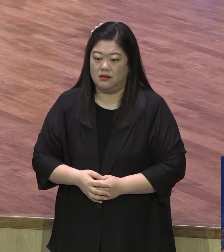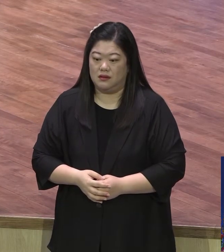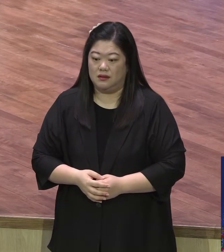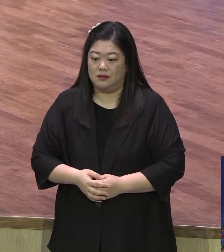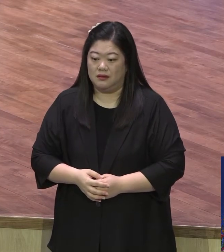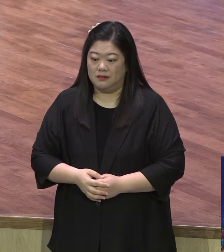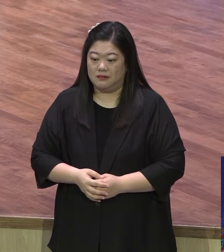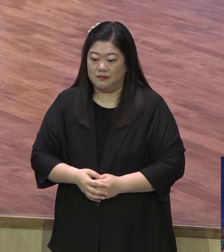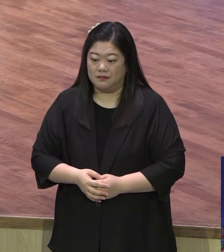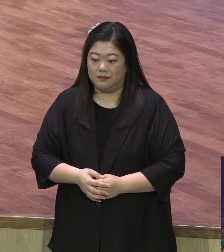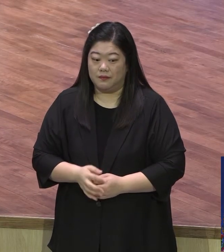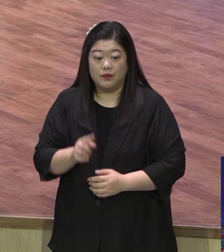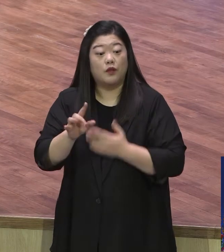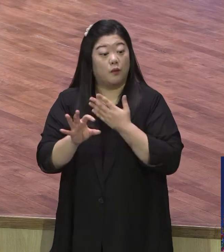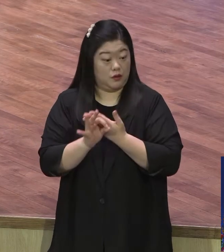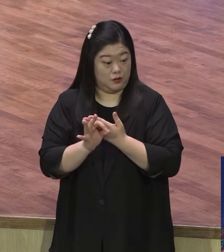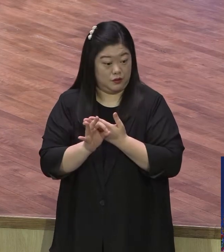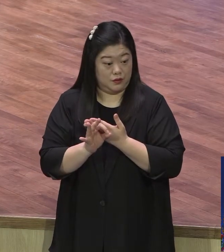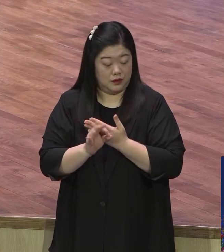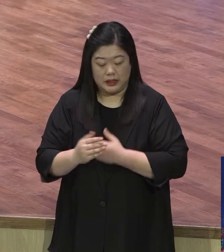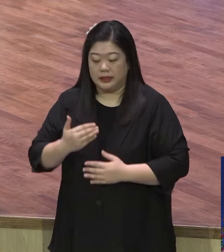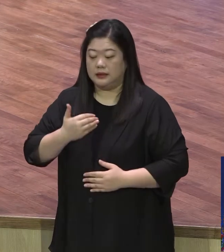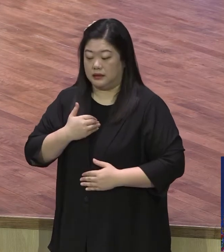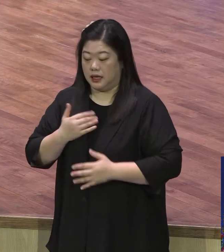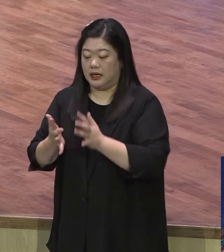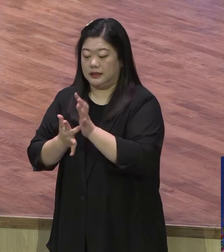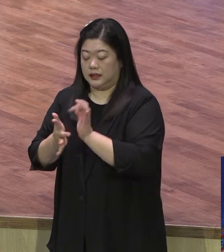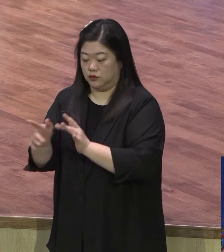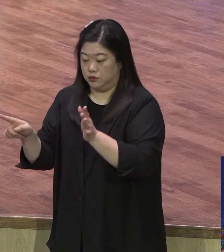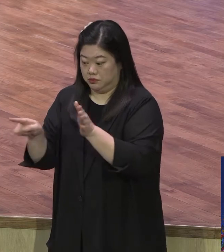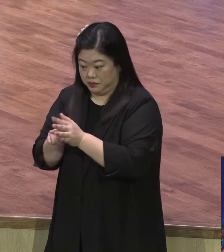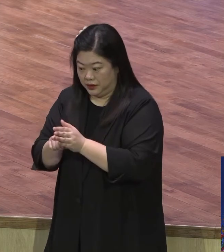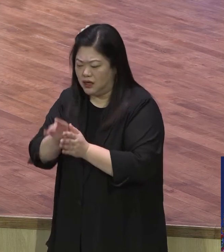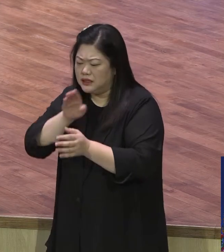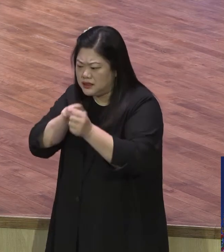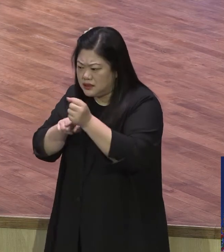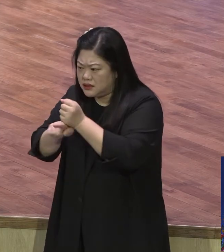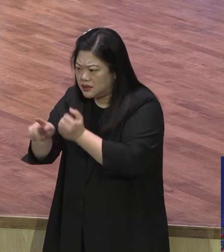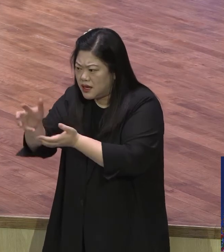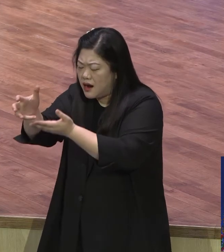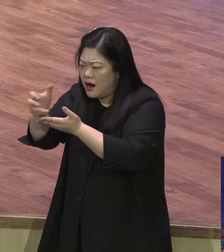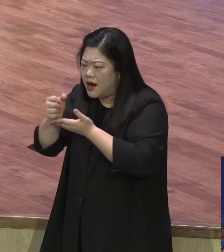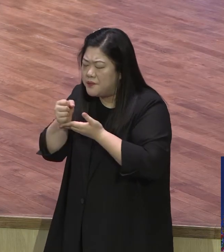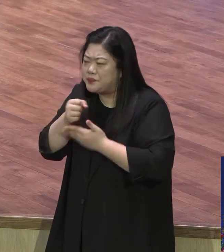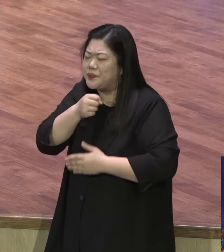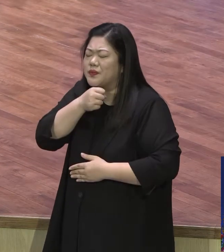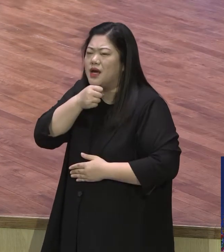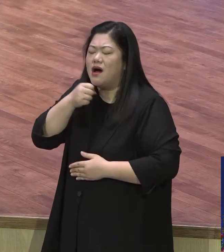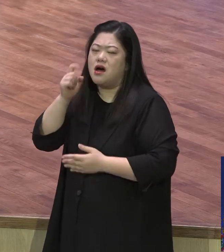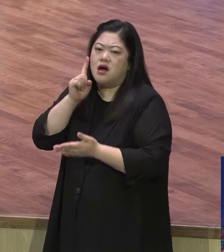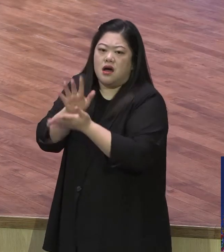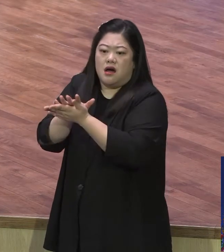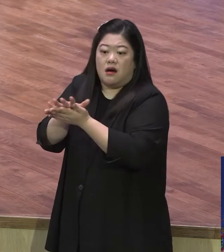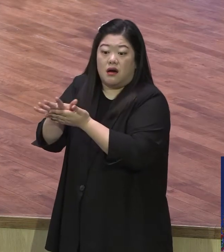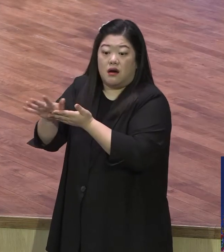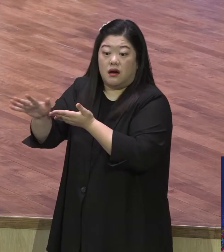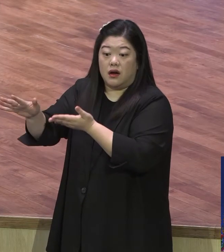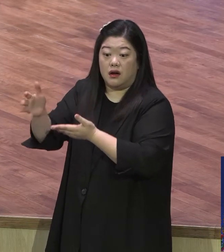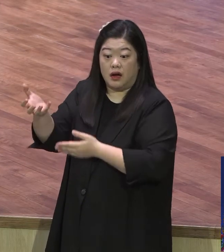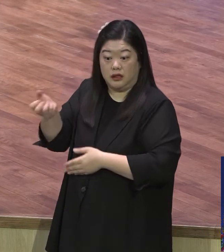그렇다면 우리가 체험한 이 참 진리 보금을 맛보지 못한 사람들